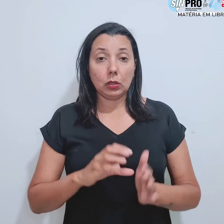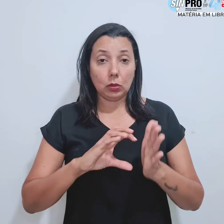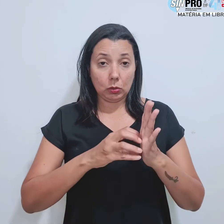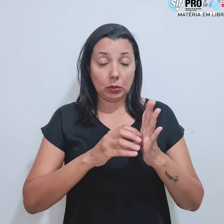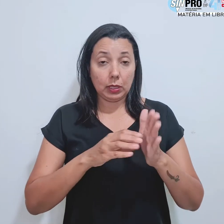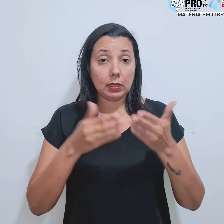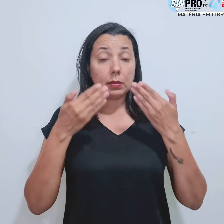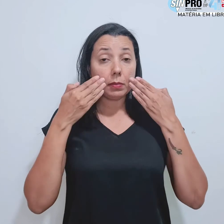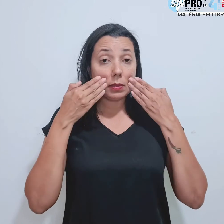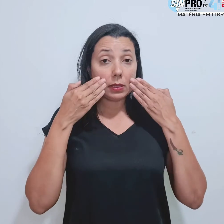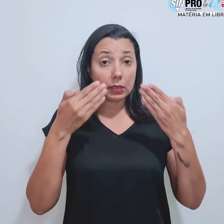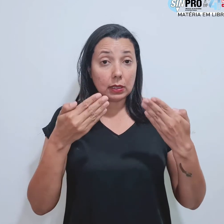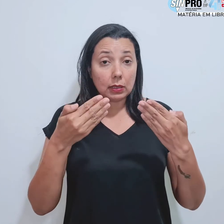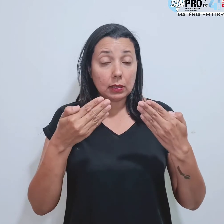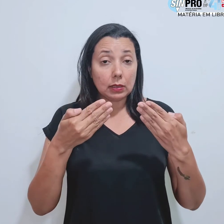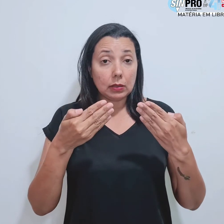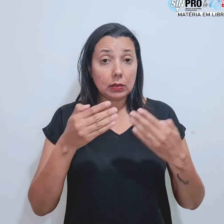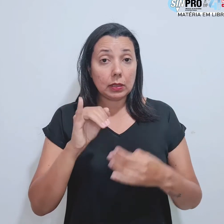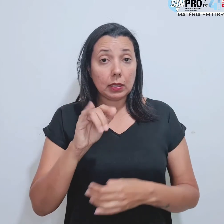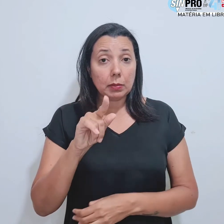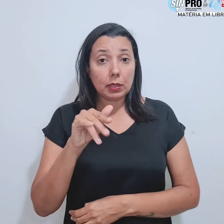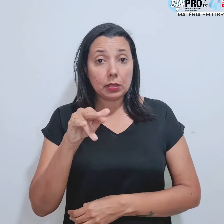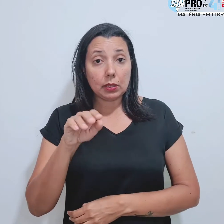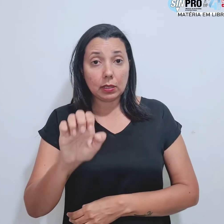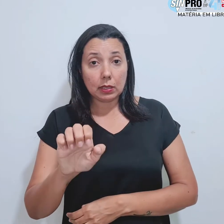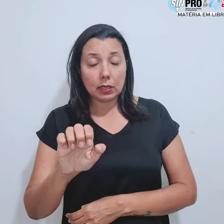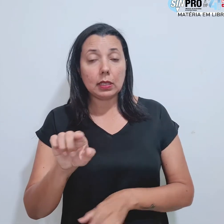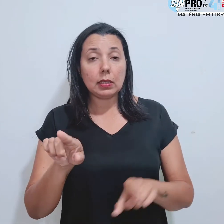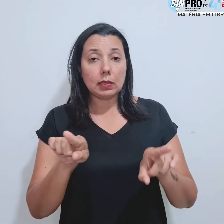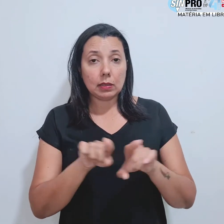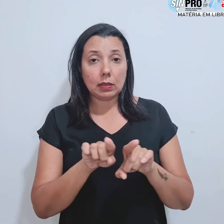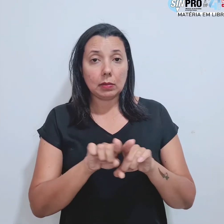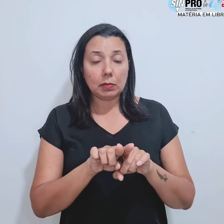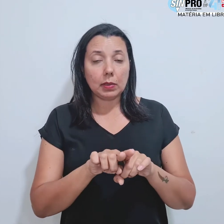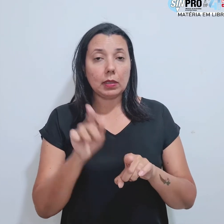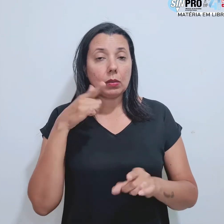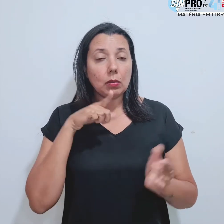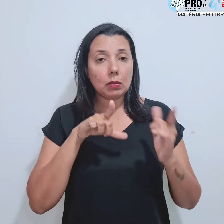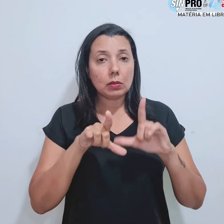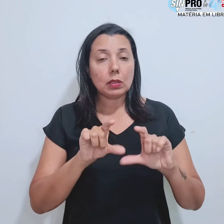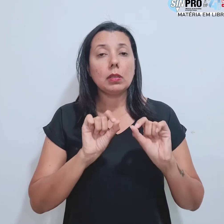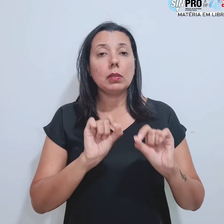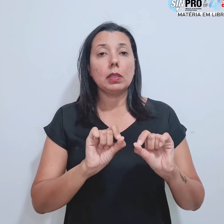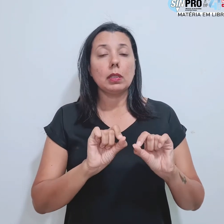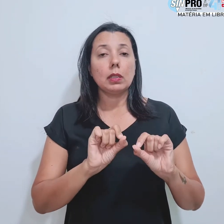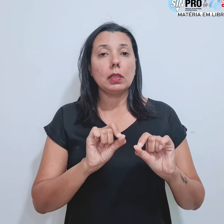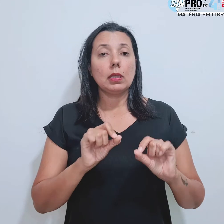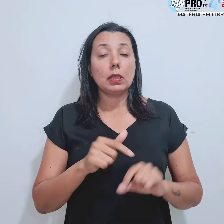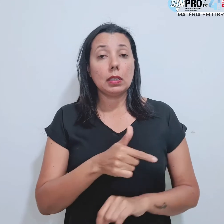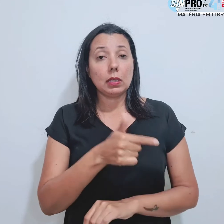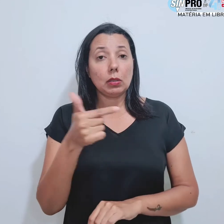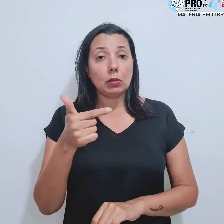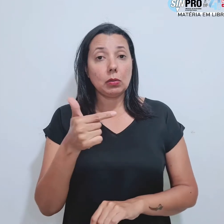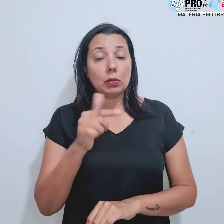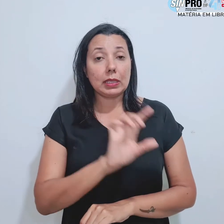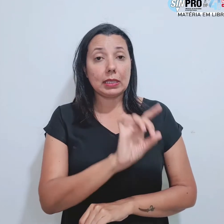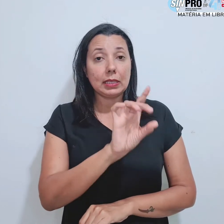dados apresentados pelo IBGE também dão conta de que 2 em cada